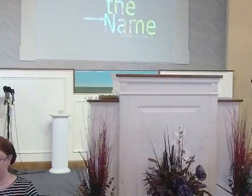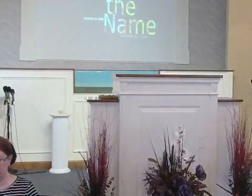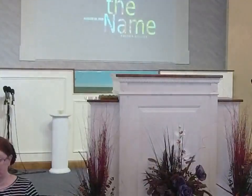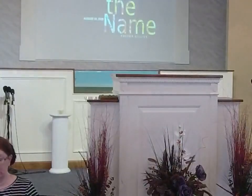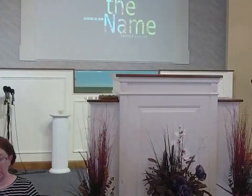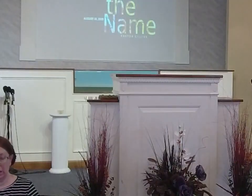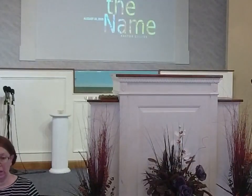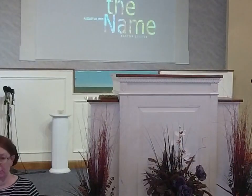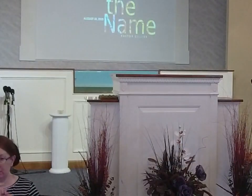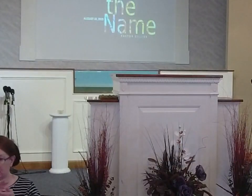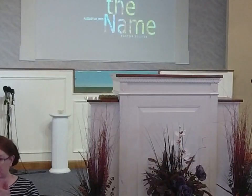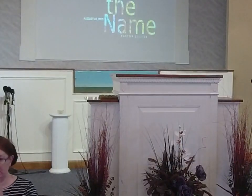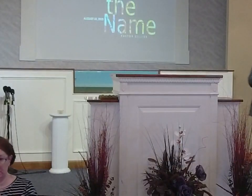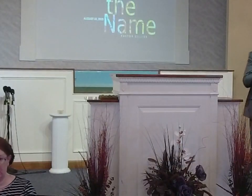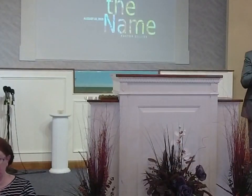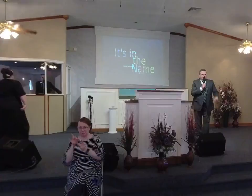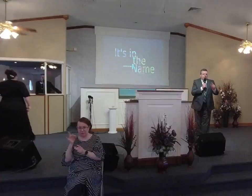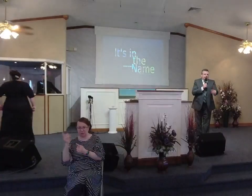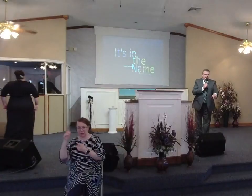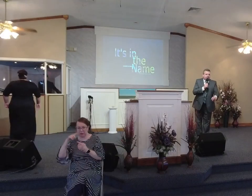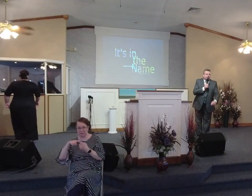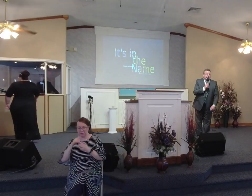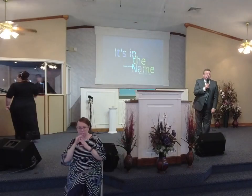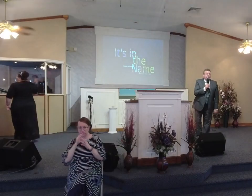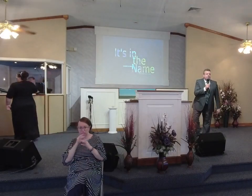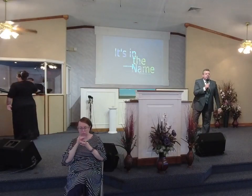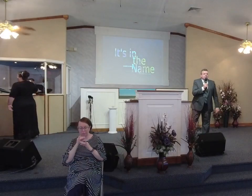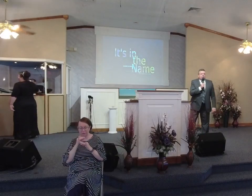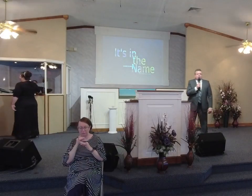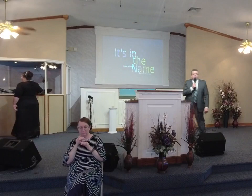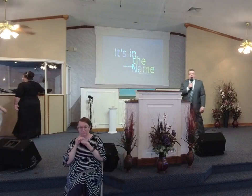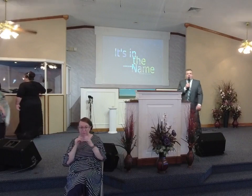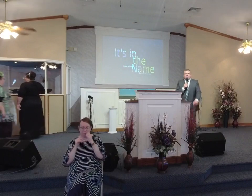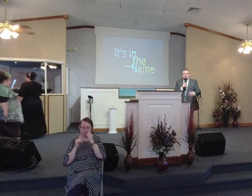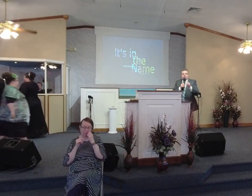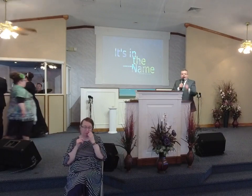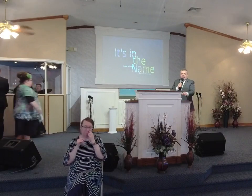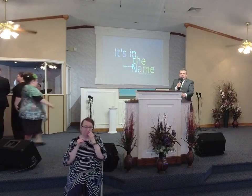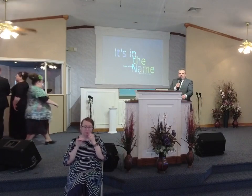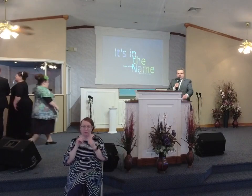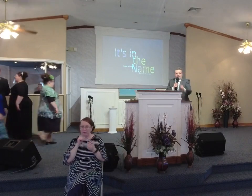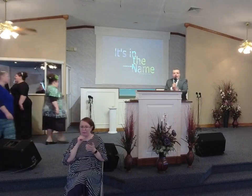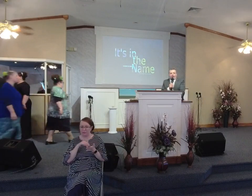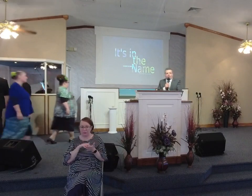cambiar hasta mi espíritu, hasta que suene la trompeta.